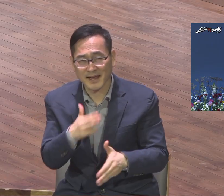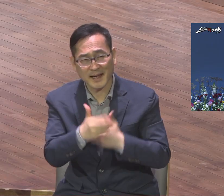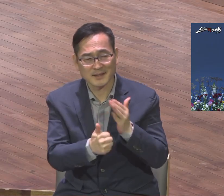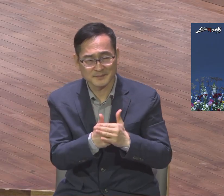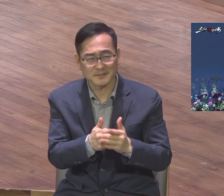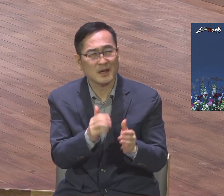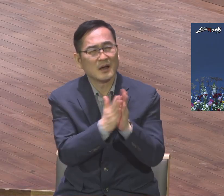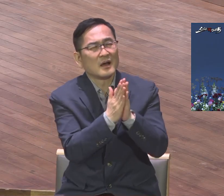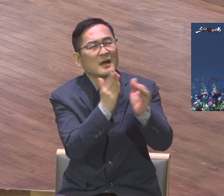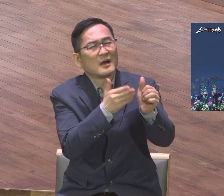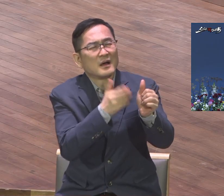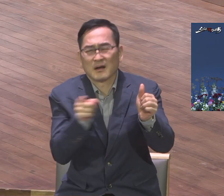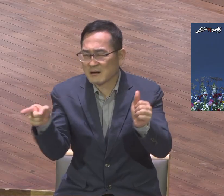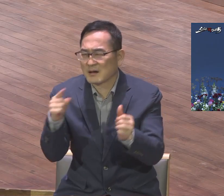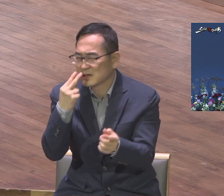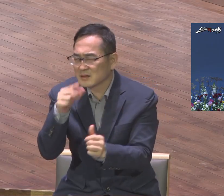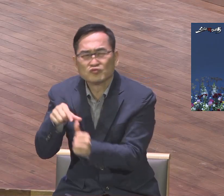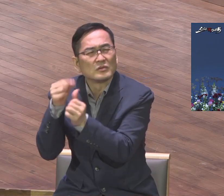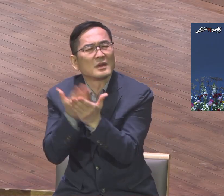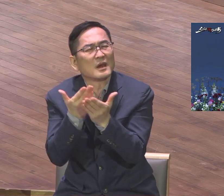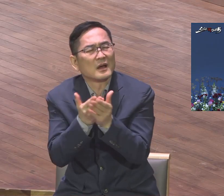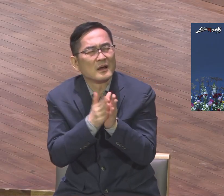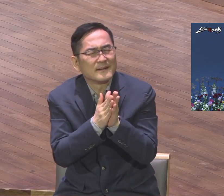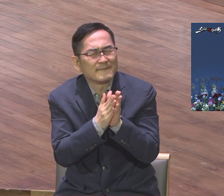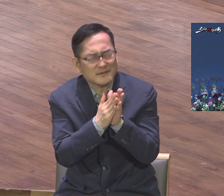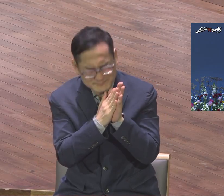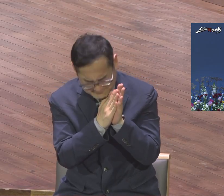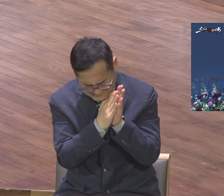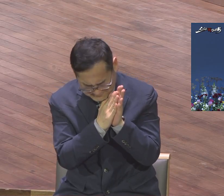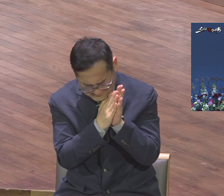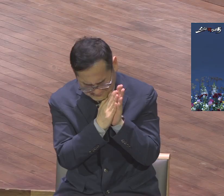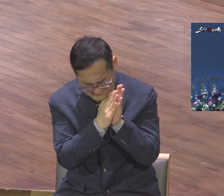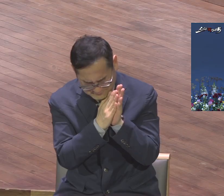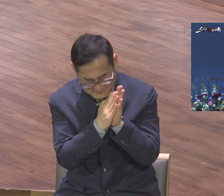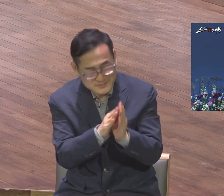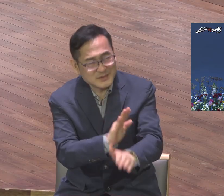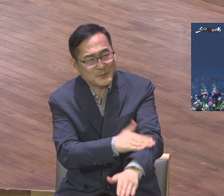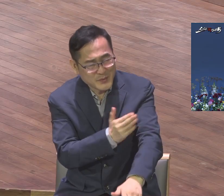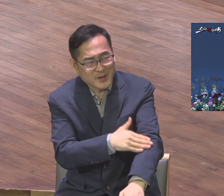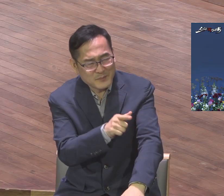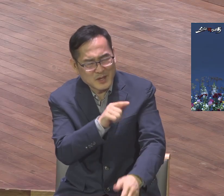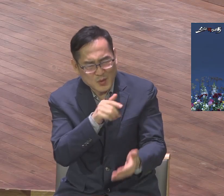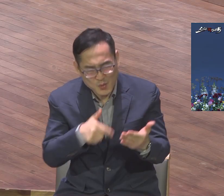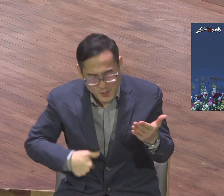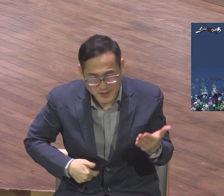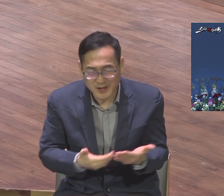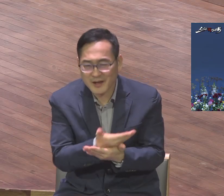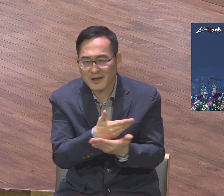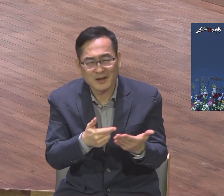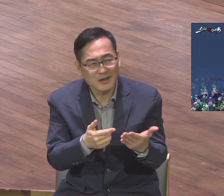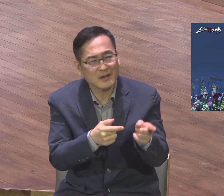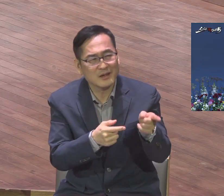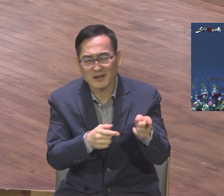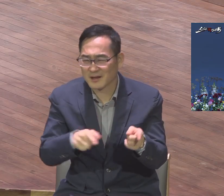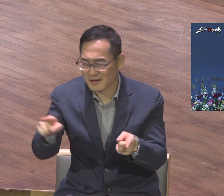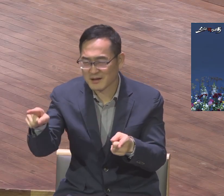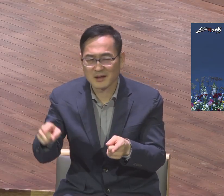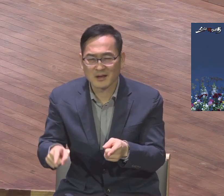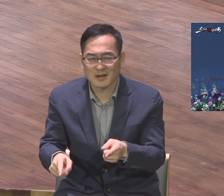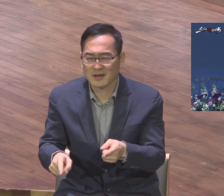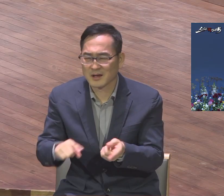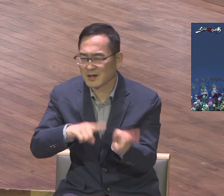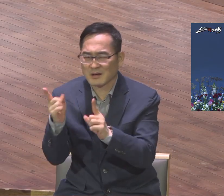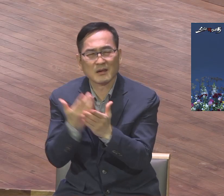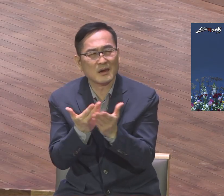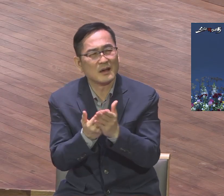하나님께 막 부탁을 했어요. 백성들이 모세에게 우리가 잘못했다고 하나님께 여기 좀 물러쳐달라고. 그러니까